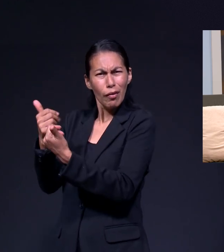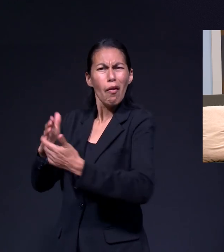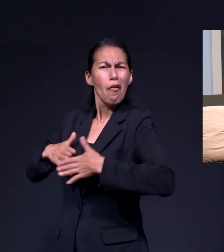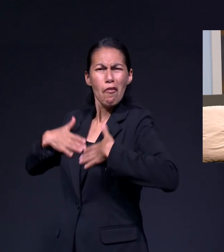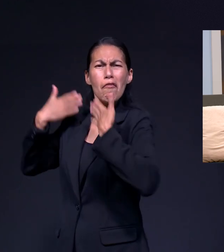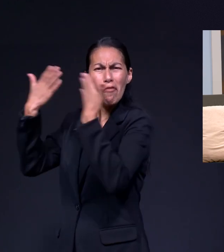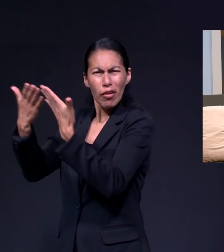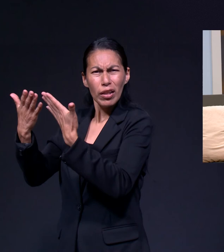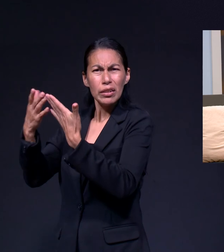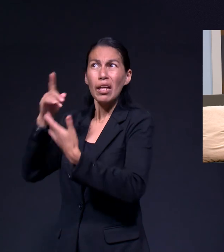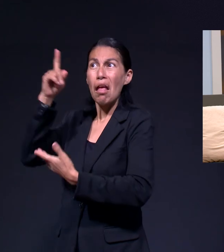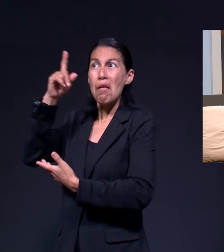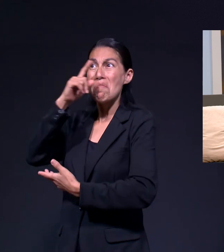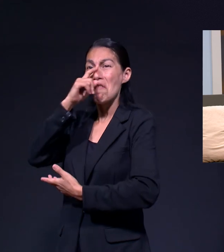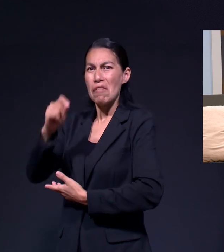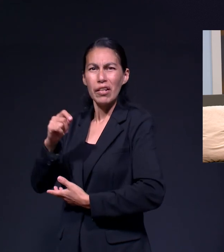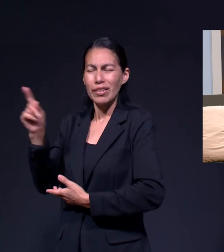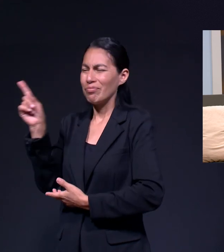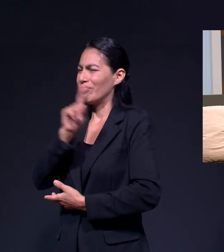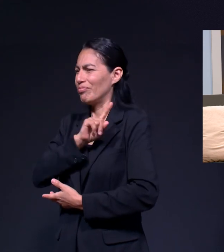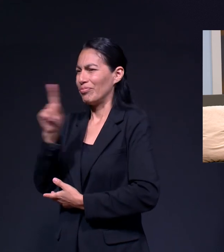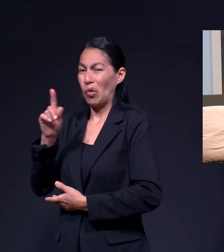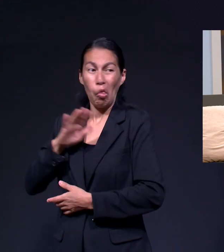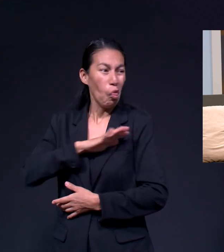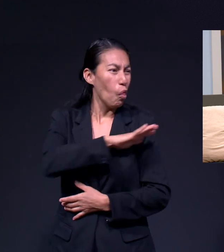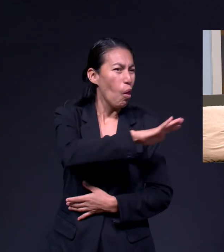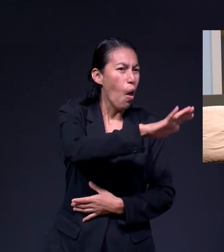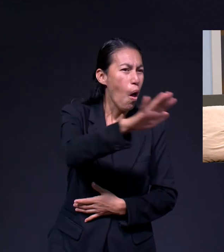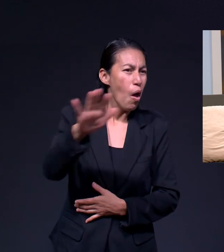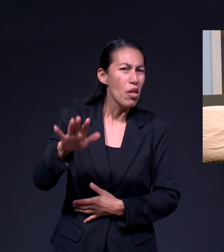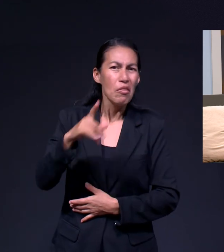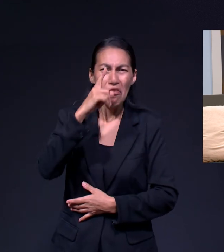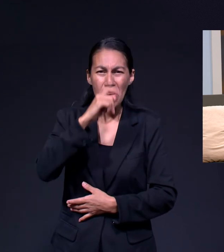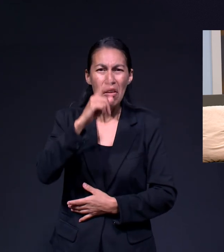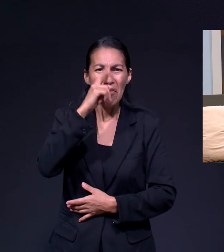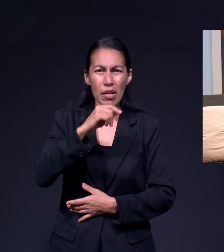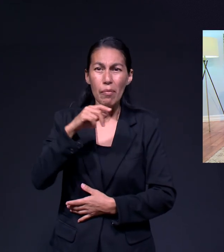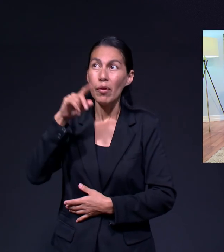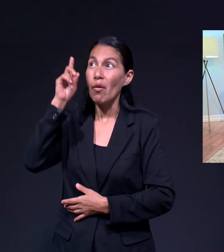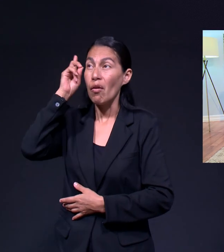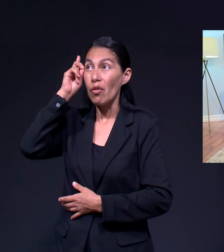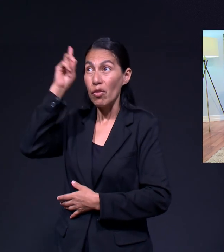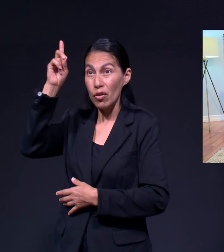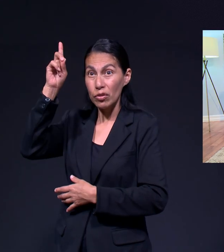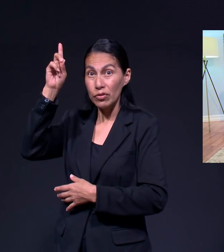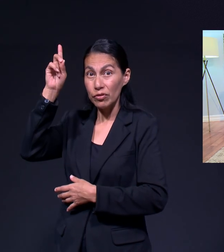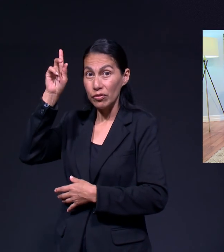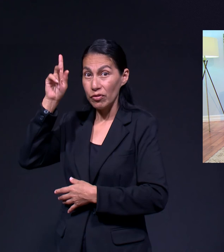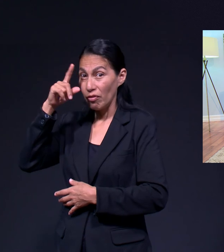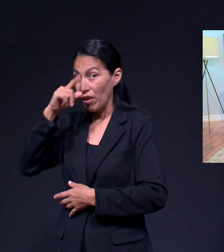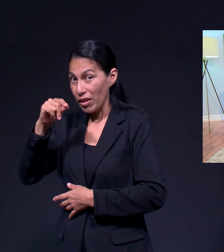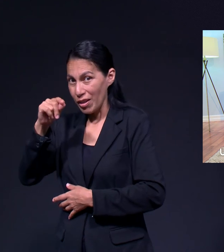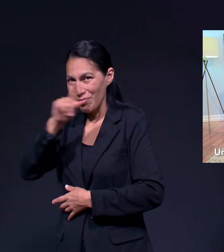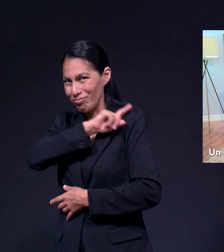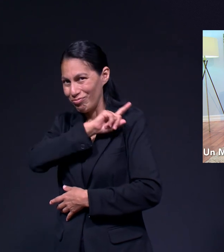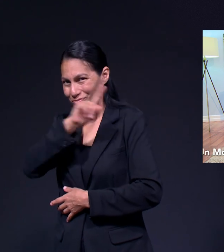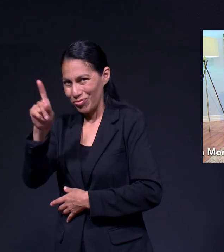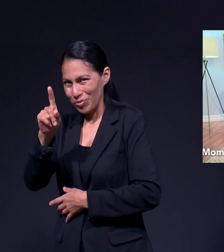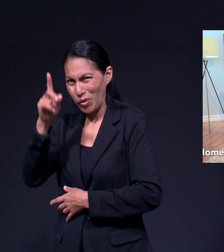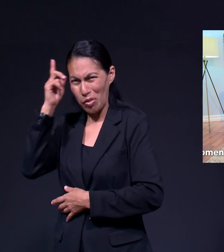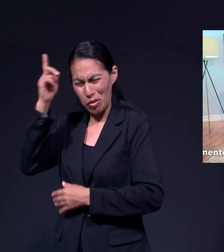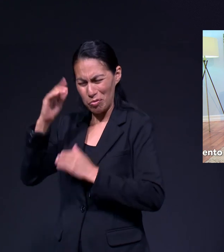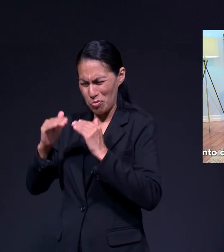él es alguien que en a mí no me falla todos no pueden fallar pero sé que él lo mismo fallará es una promesa que siempre me gusta